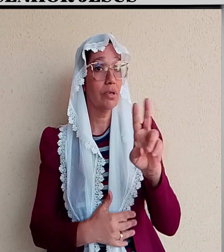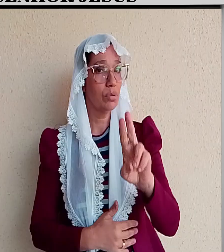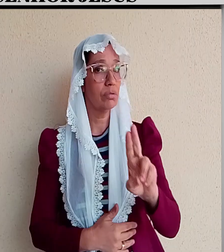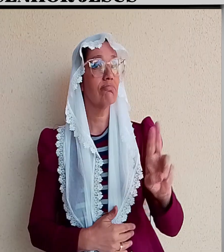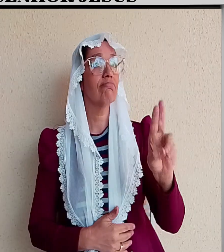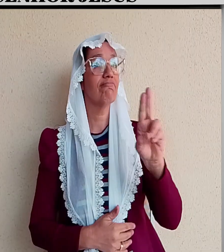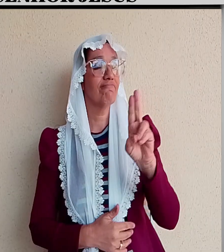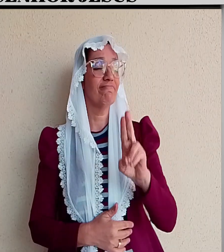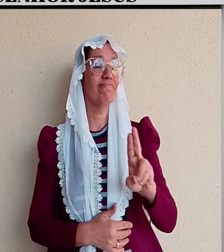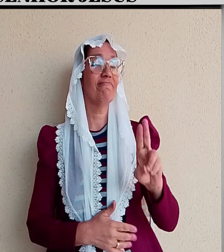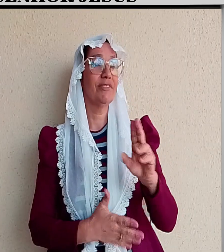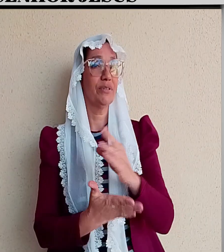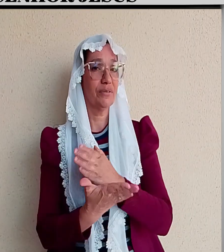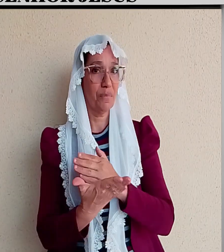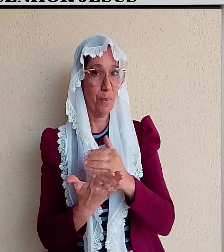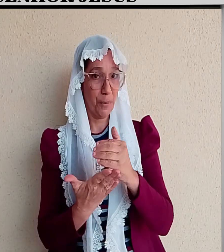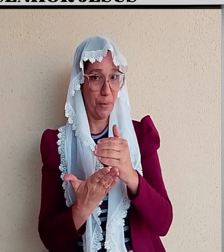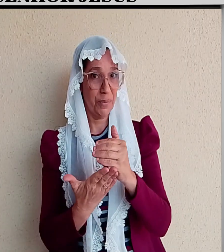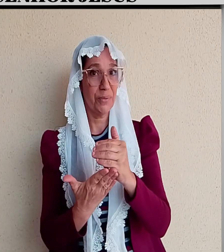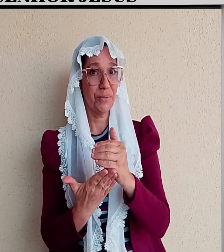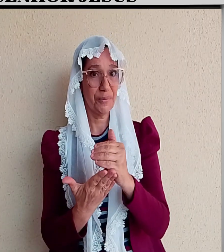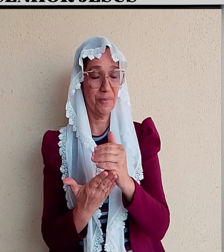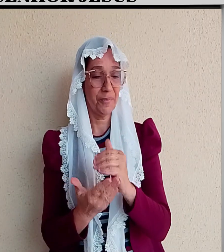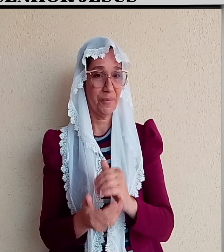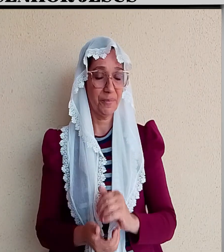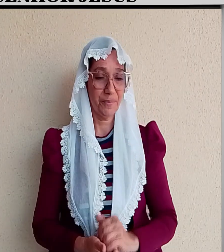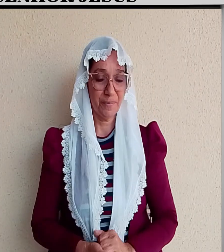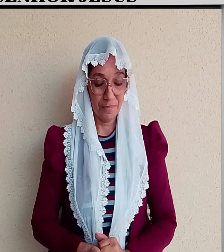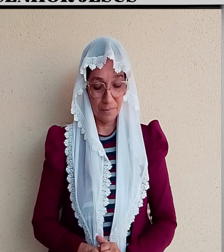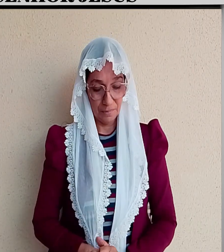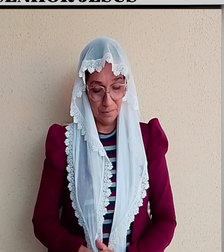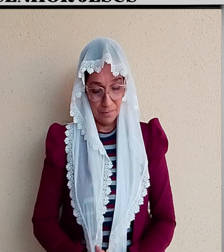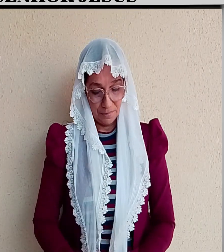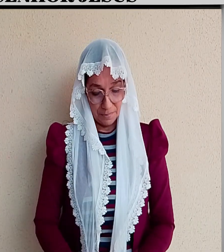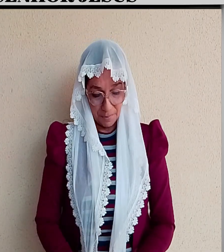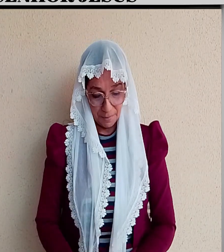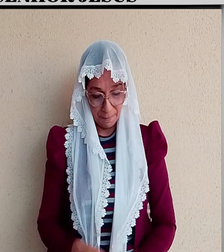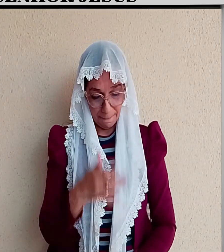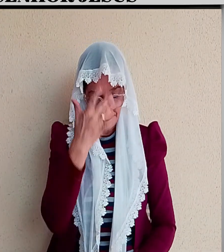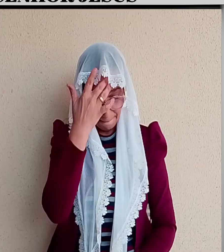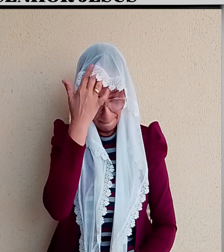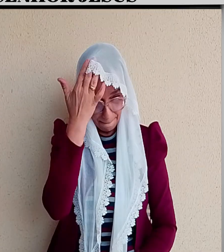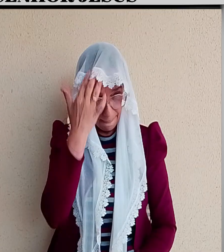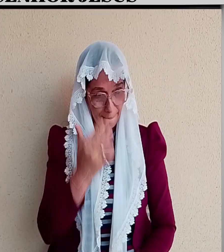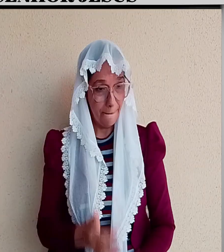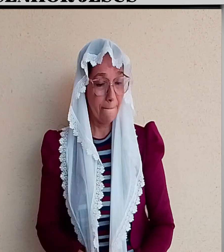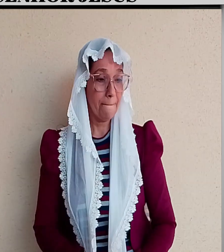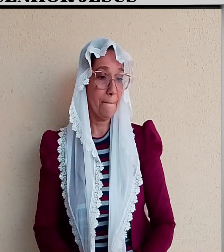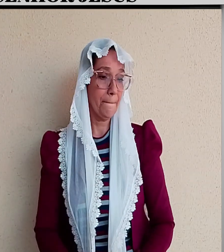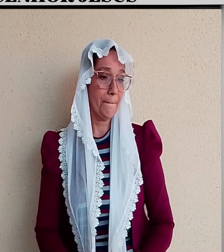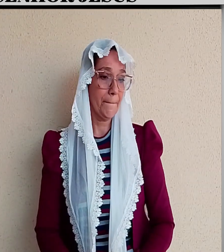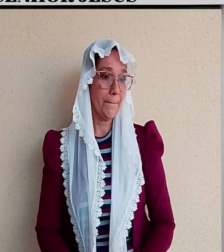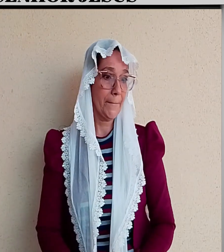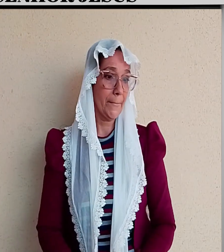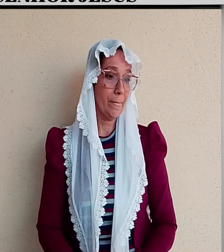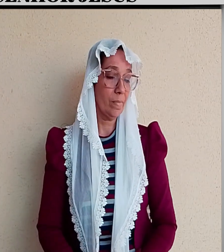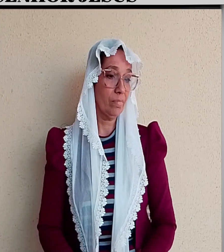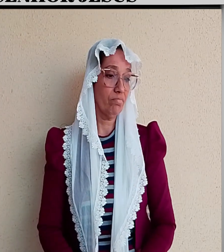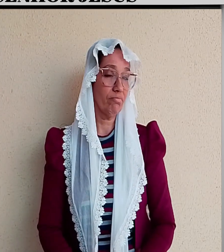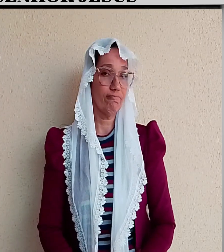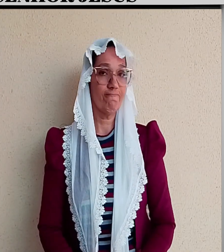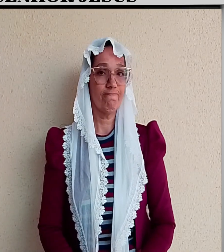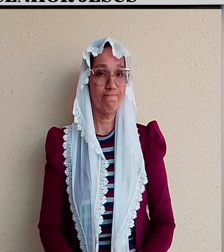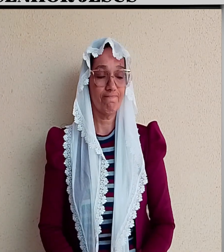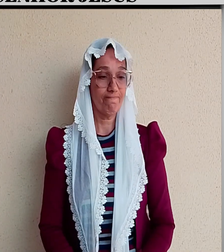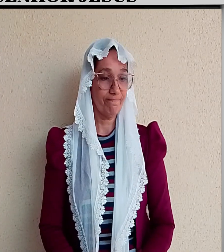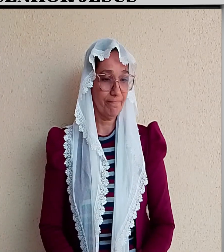Jesus. E aquele, aleluia, que há de me trair, não guardou nada, não quis saber de mim.